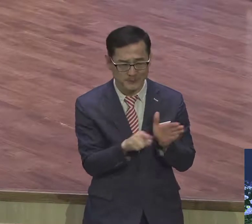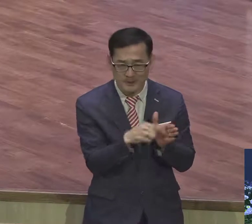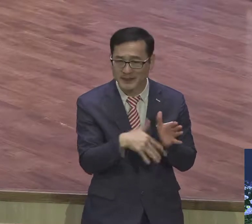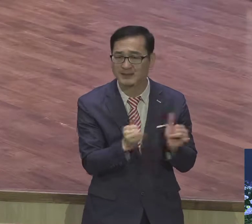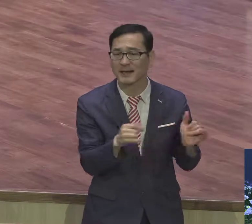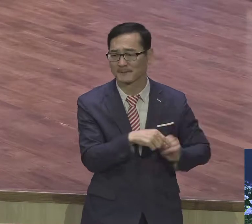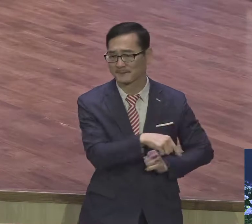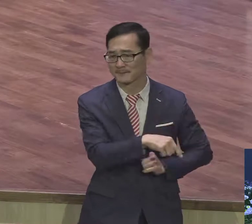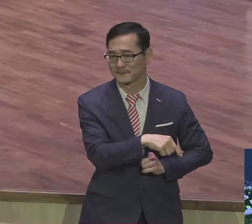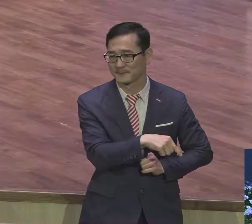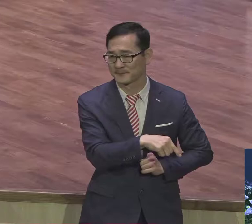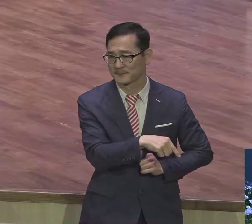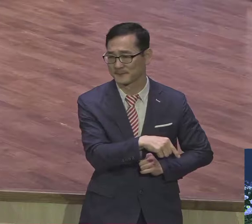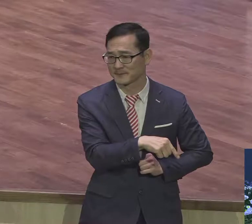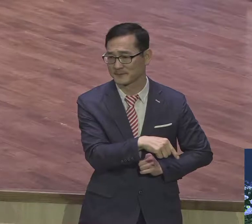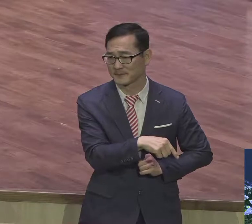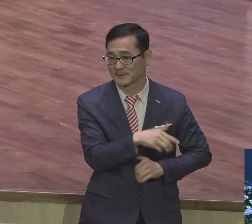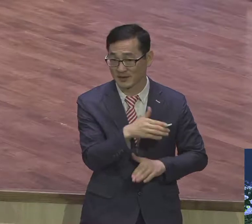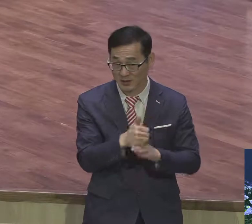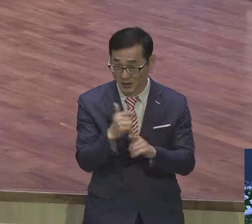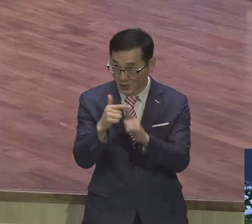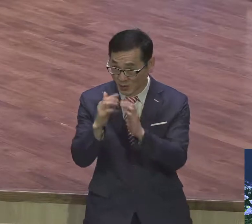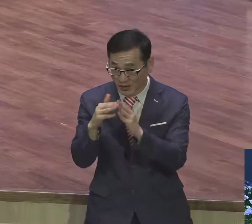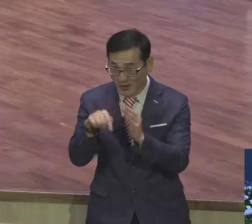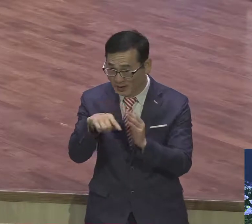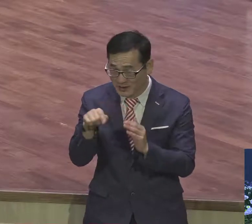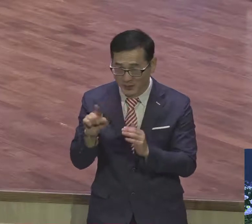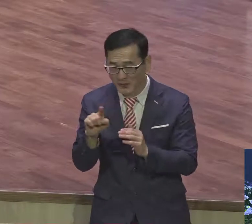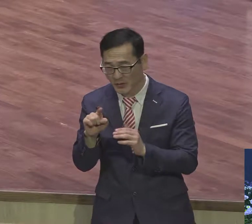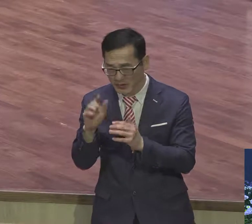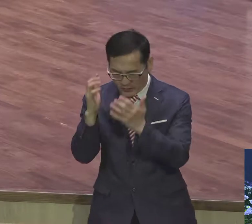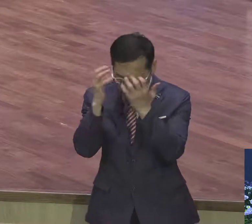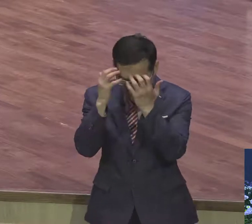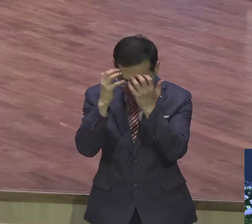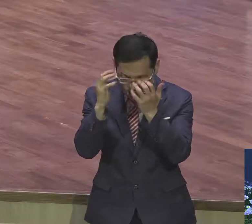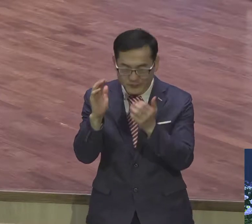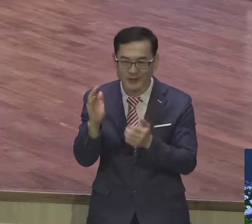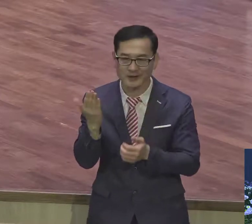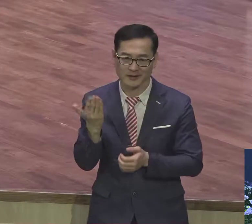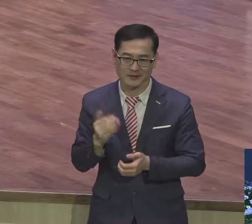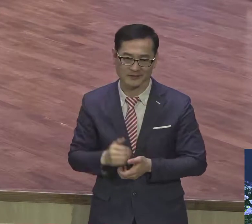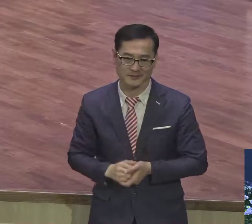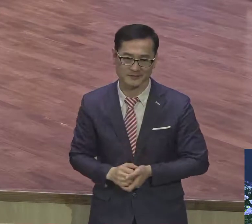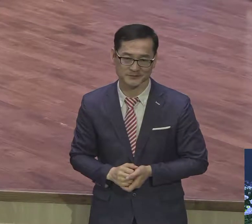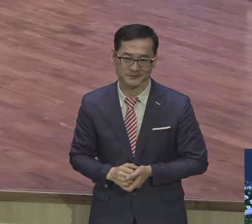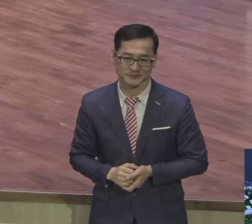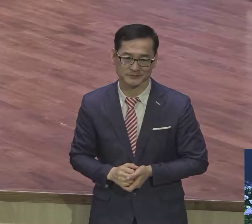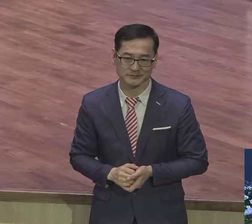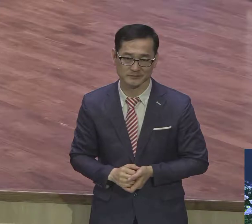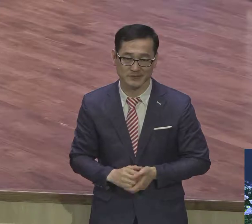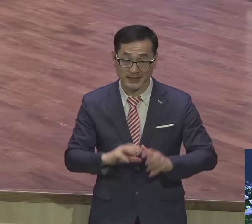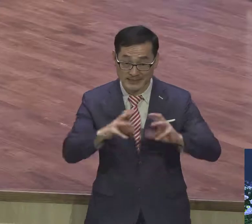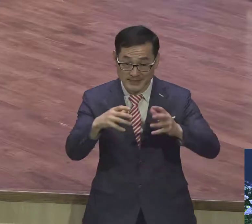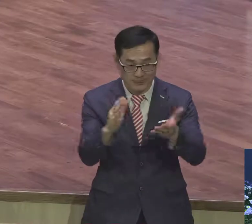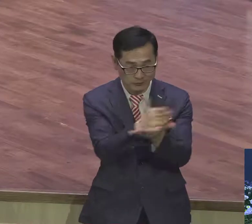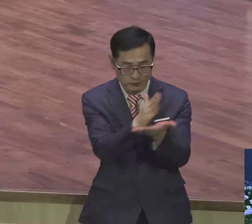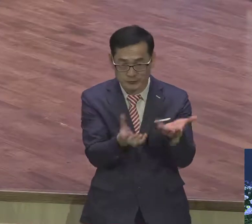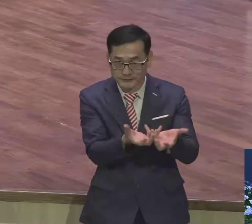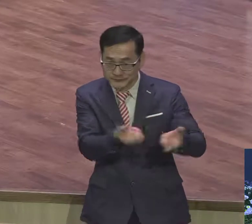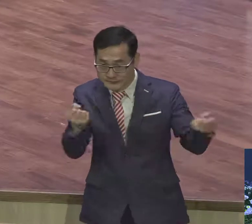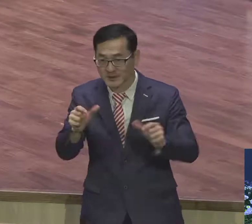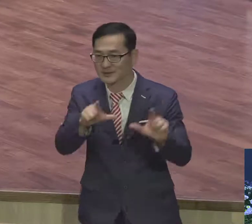그러니까 어려움 당하는 교회 안에서 오늘부터 여러분 세상 사람들과 좀 다르게 살아보시기 바랍니다.